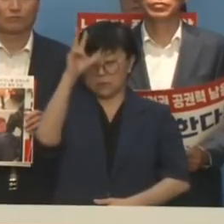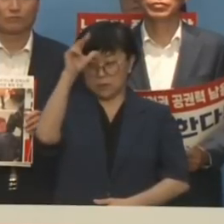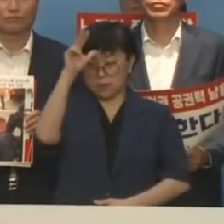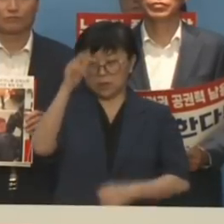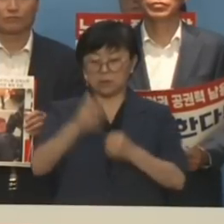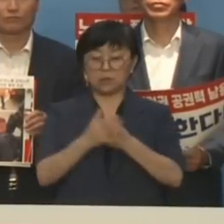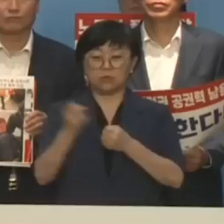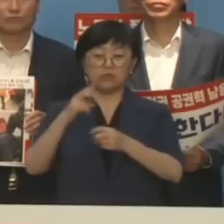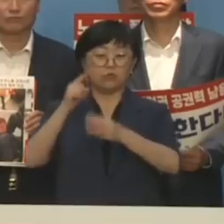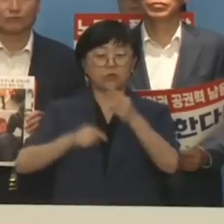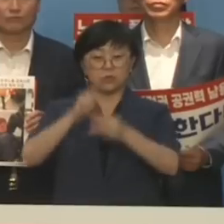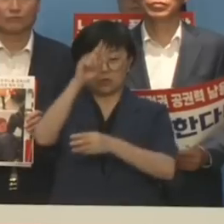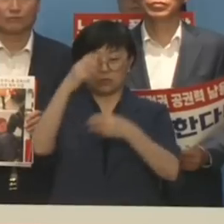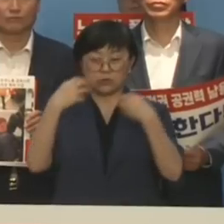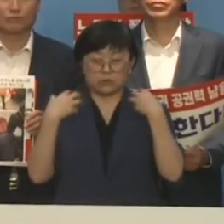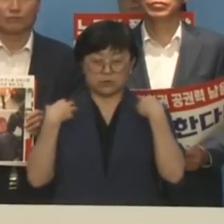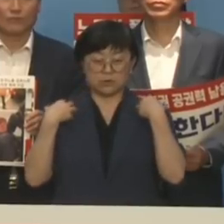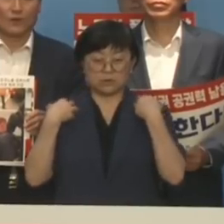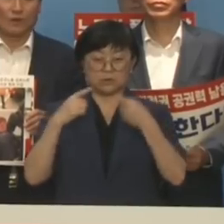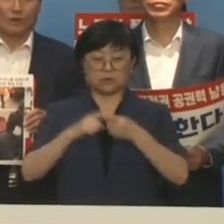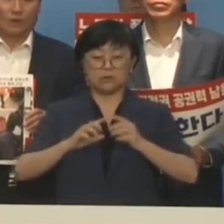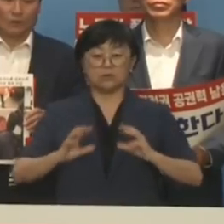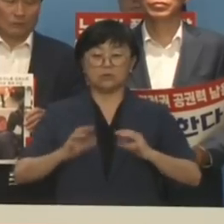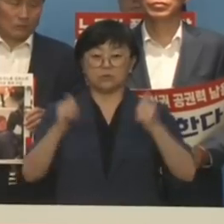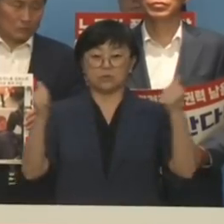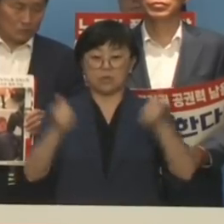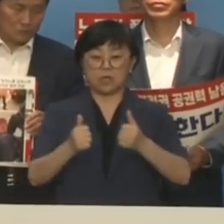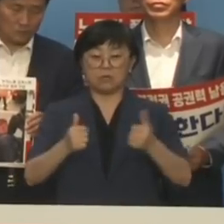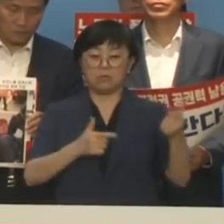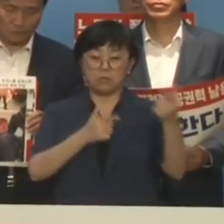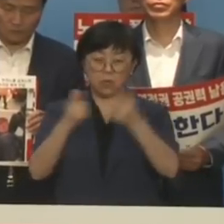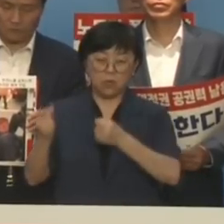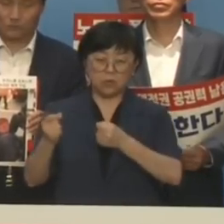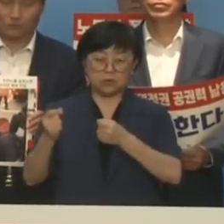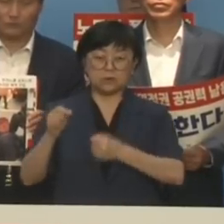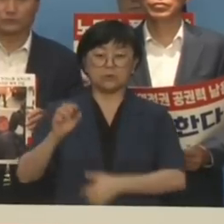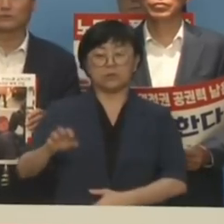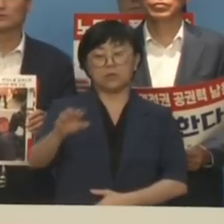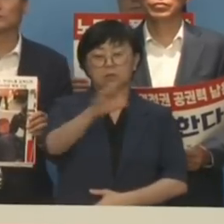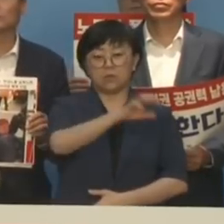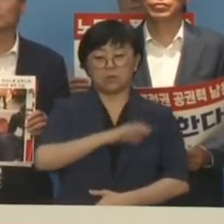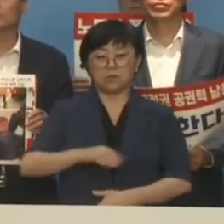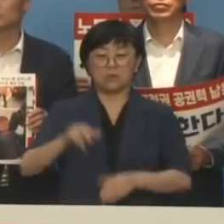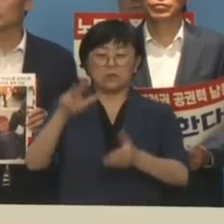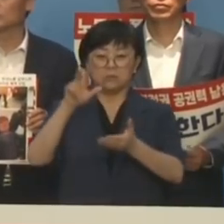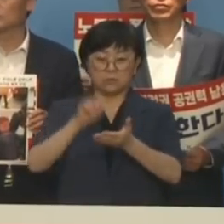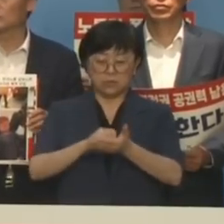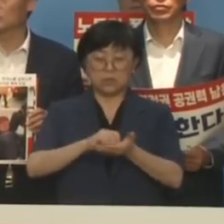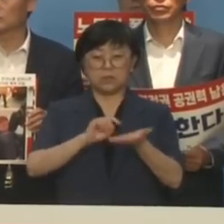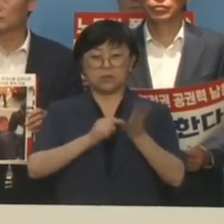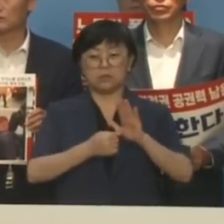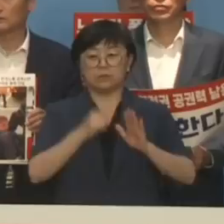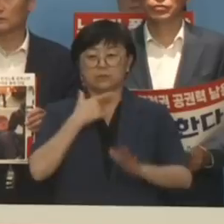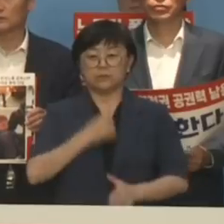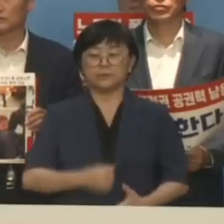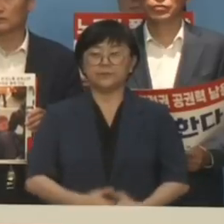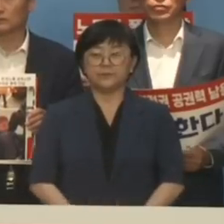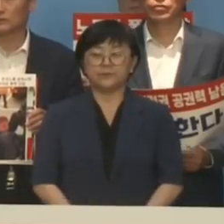검찰에 그리고 윤석열 정권에 국회 그리고 모든 현장 곳곳에서 문제를 지적하고자